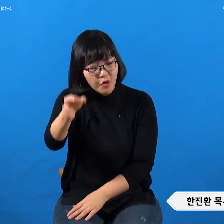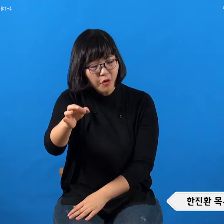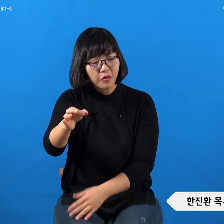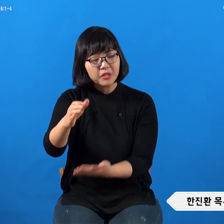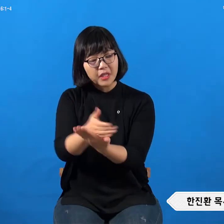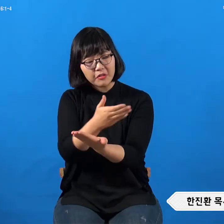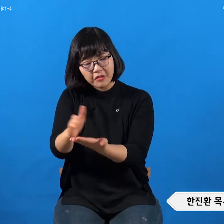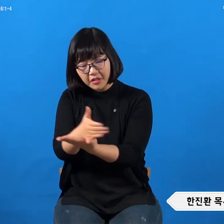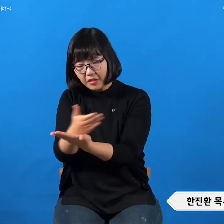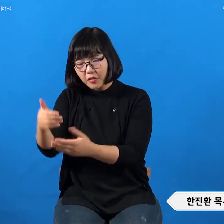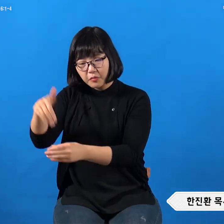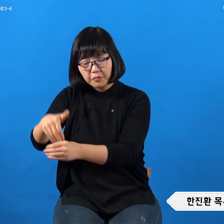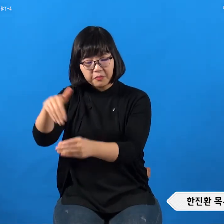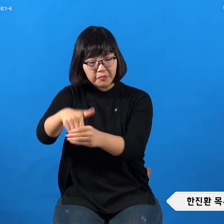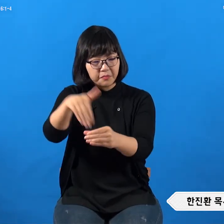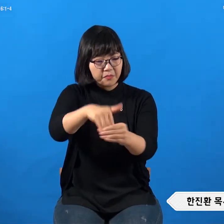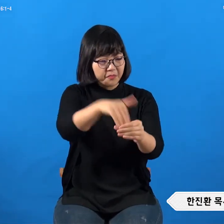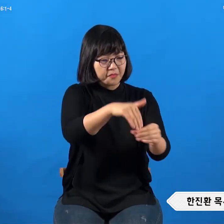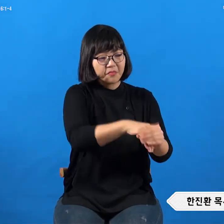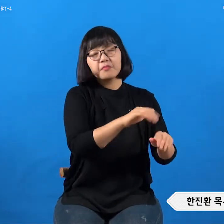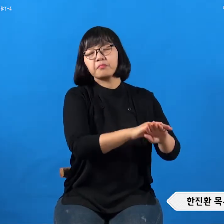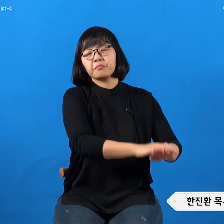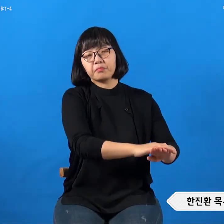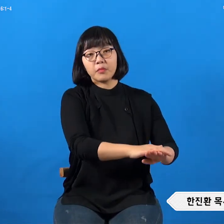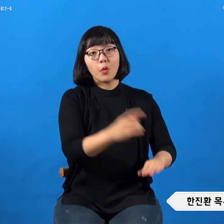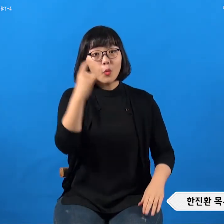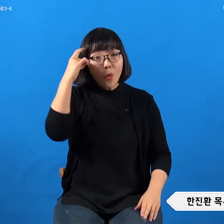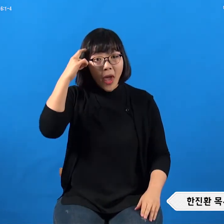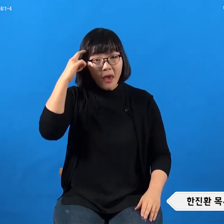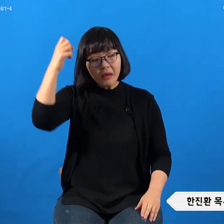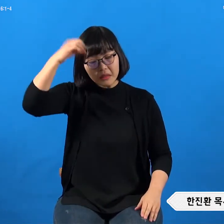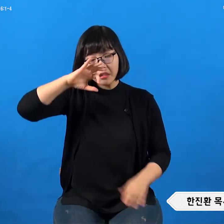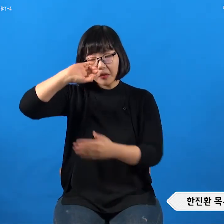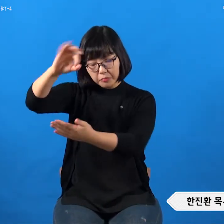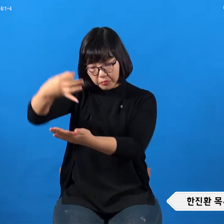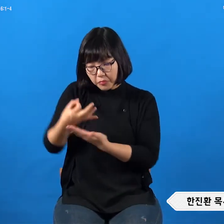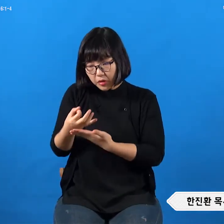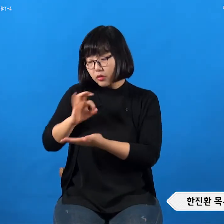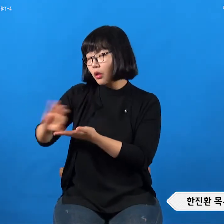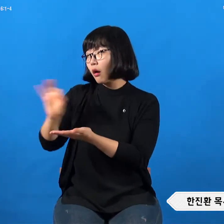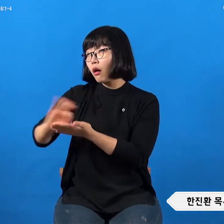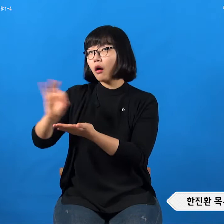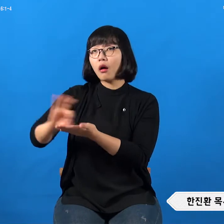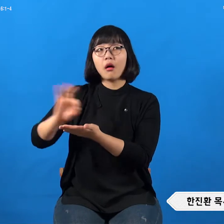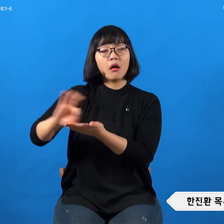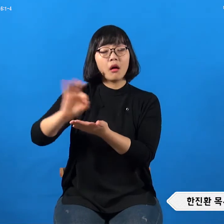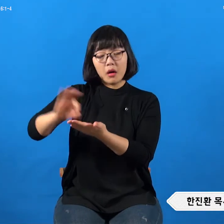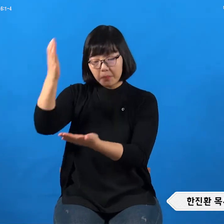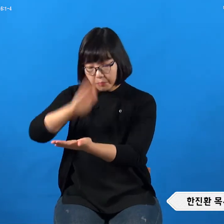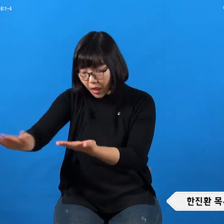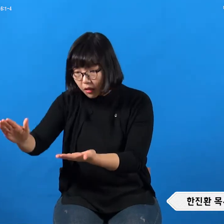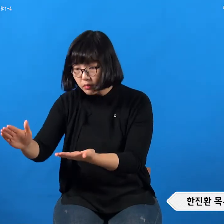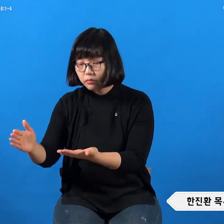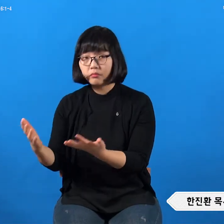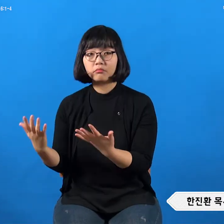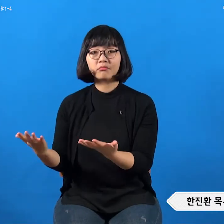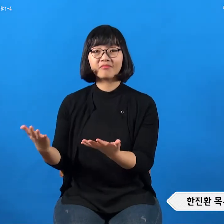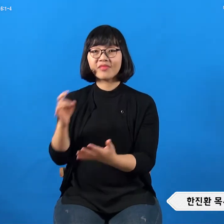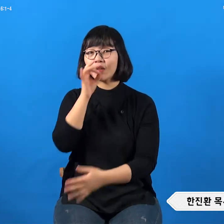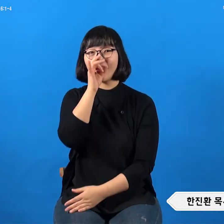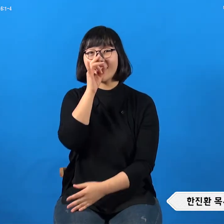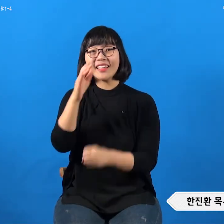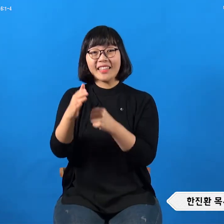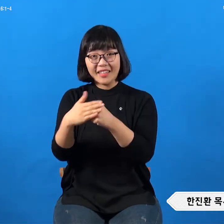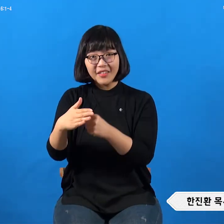여러 봉투에 넣었습니다. 그러지 않고 막 쓰다가 보면 어느 한쪽이 펑크가 나기 쉬우니까 그래 딱 월급 받으면 아예